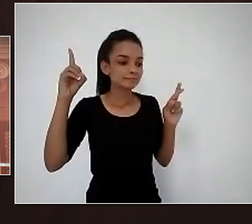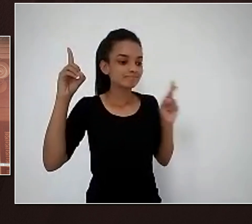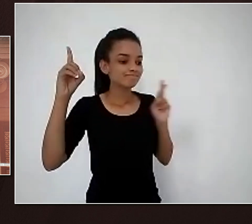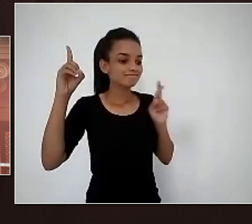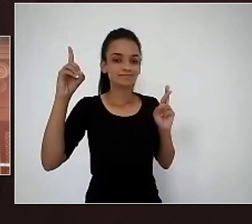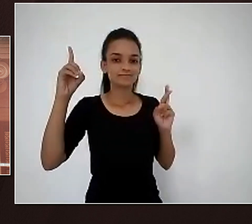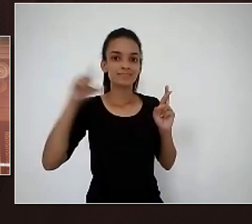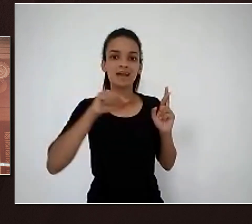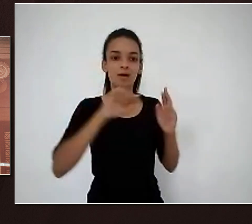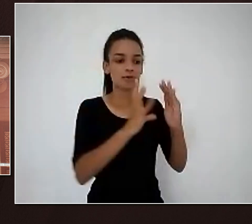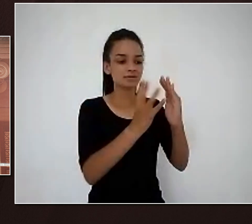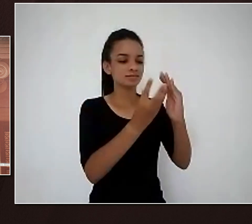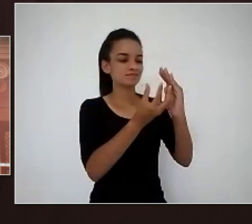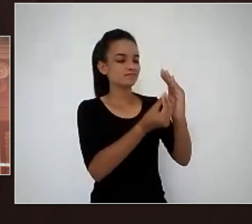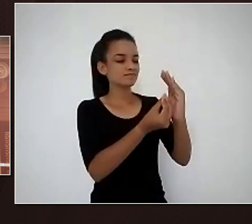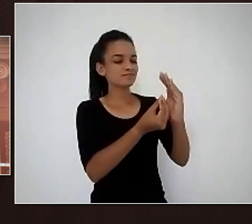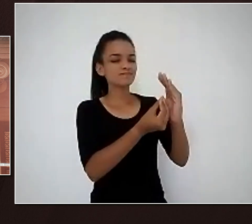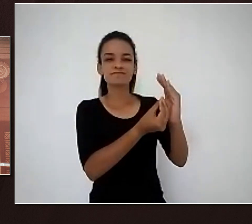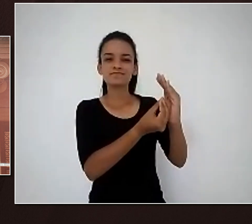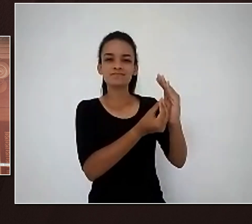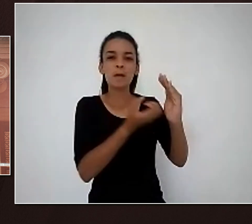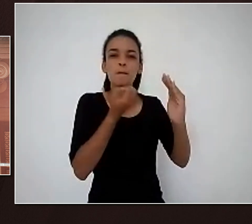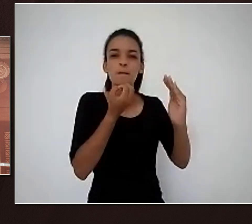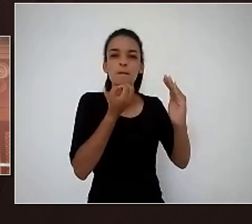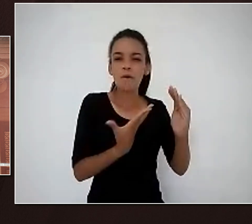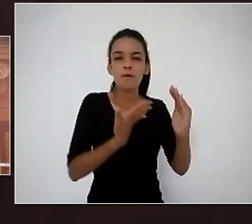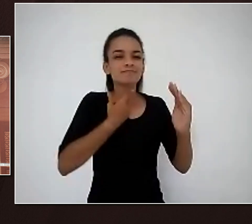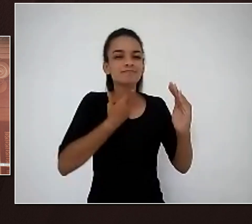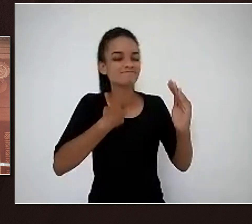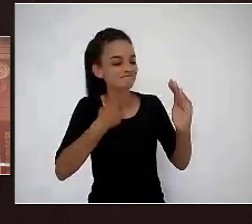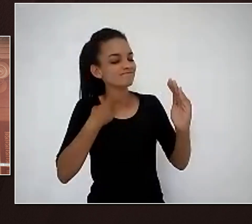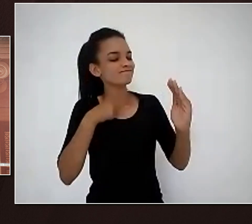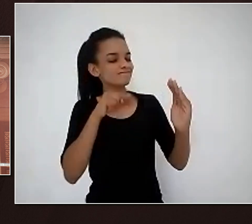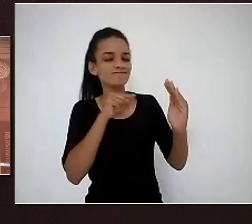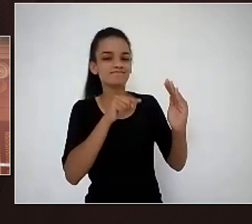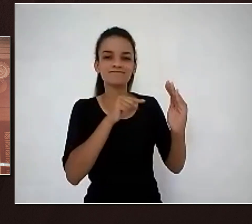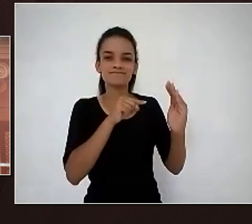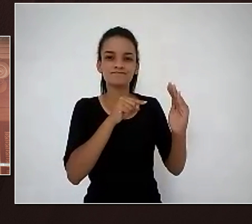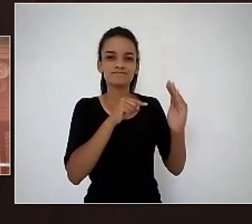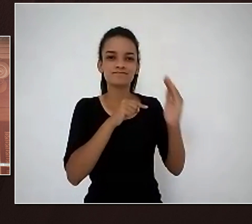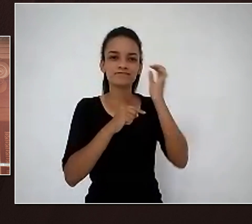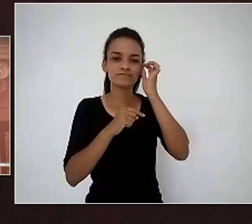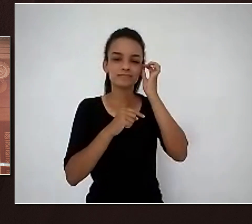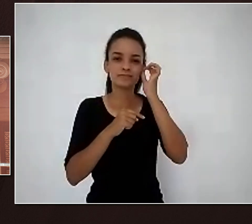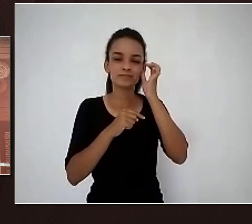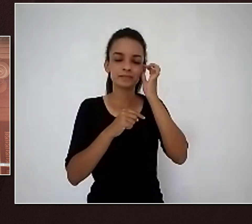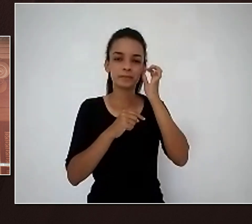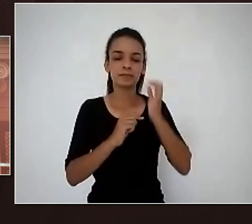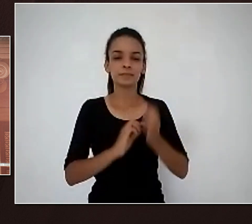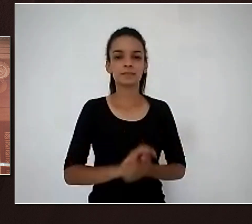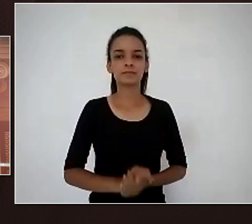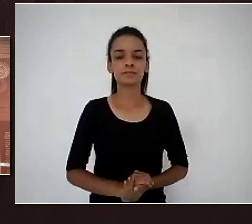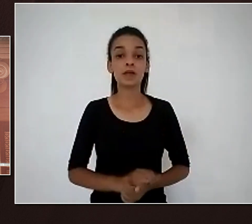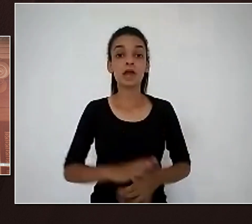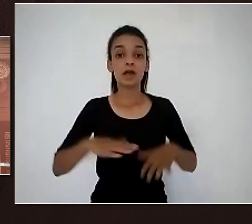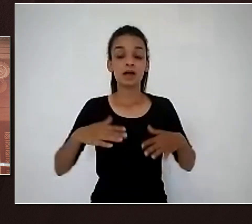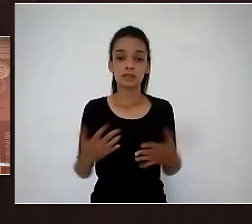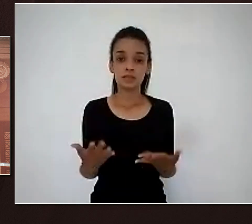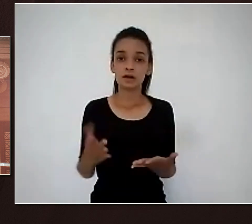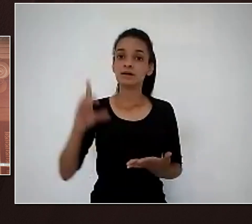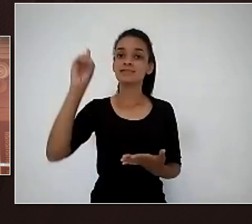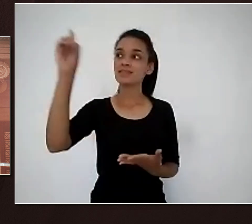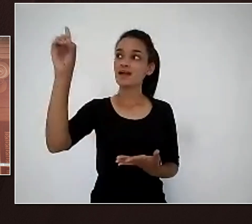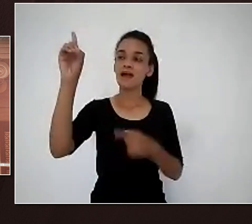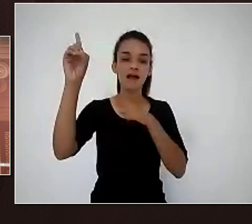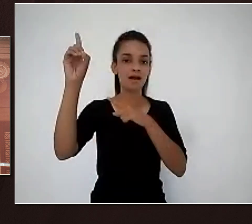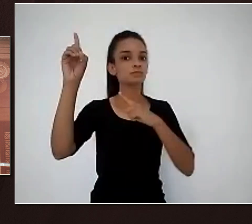né? E de forma como a igreja foi gerada, né, o Senhor então tinha muita expectativa nela. Essa igreja